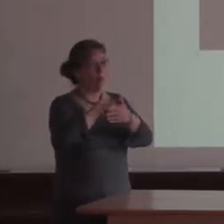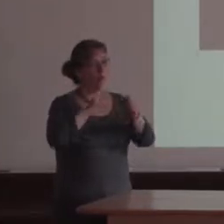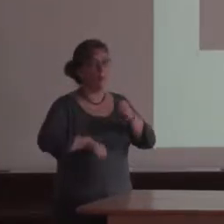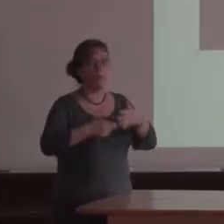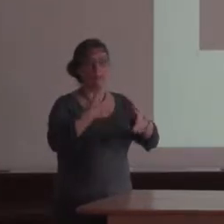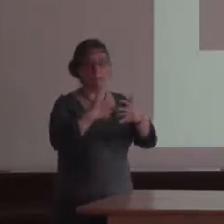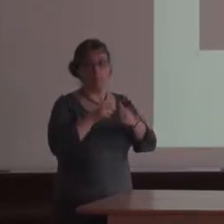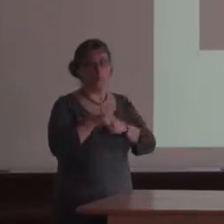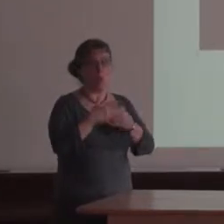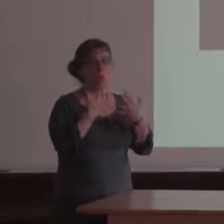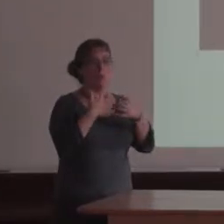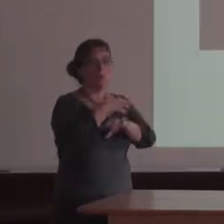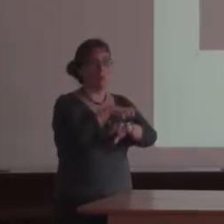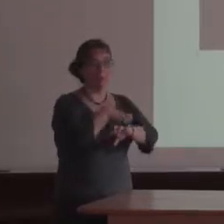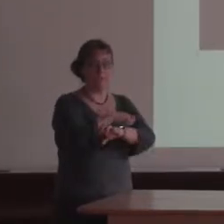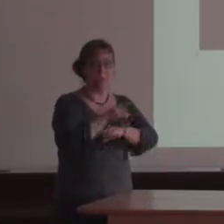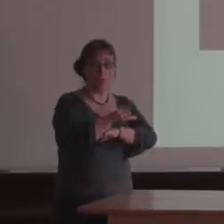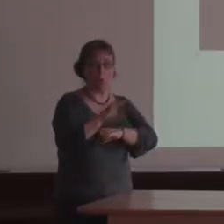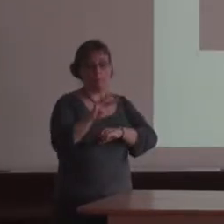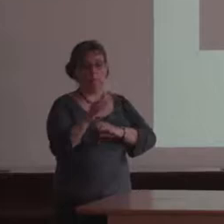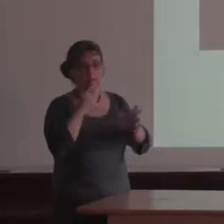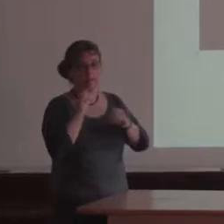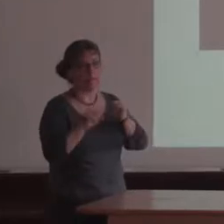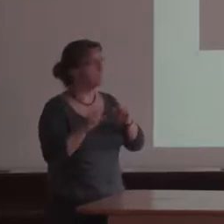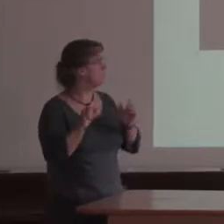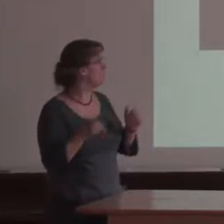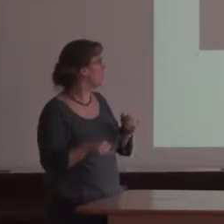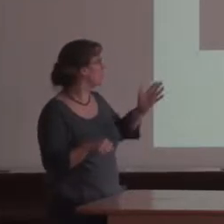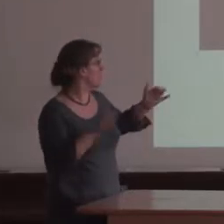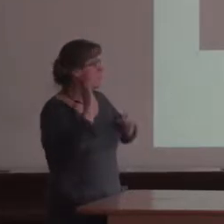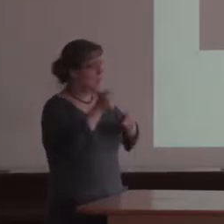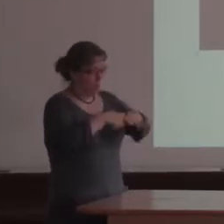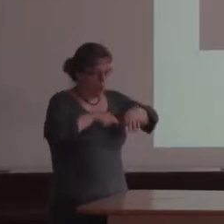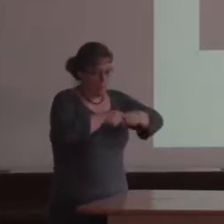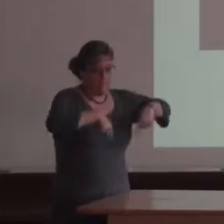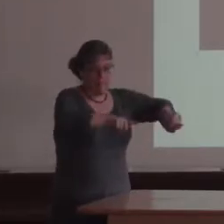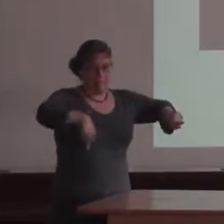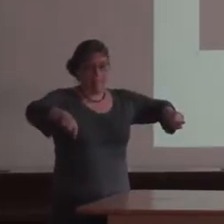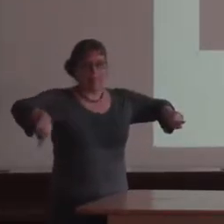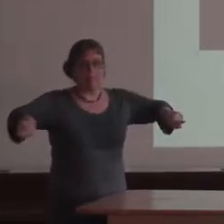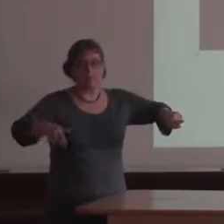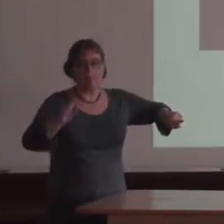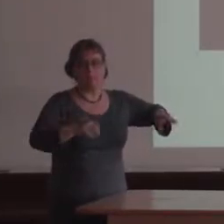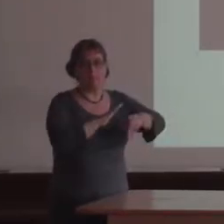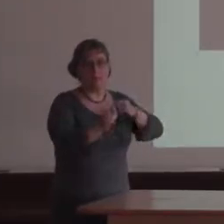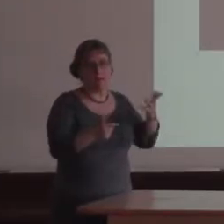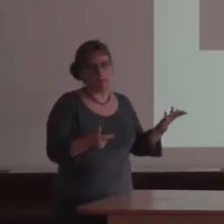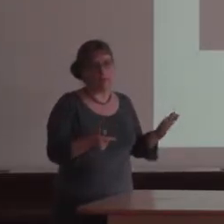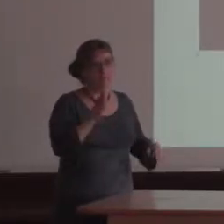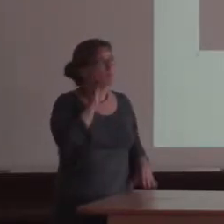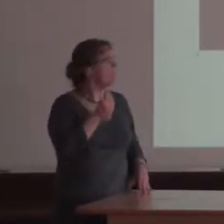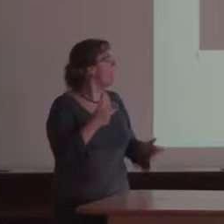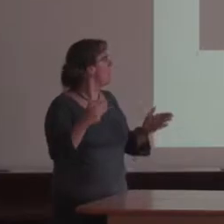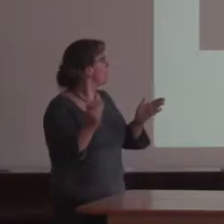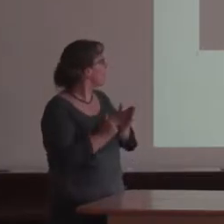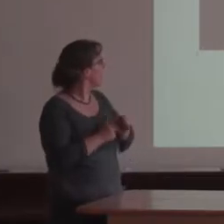pouviez exécuter les tests en parallèle sur ces différents processeurs, ça irait peut-être plus vite. Donc le plugin XDist permet